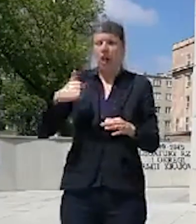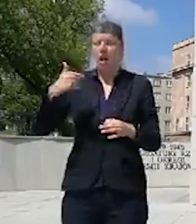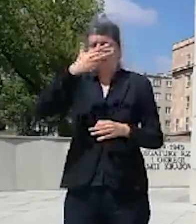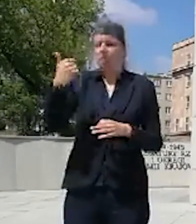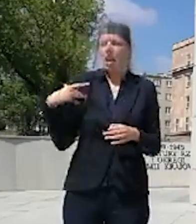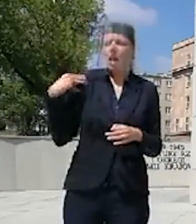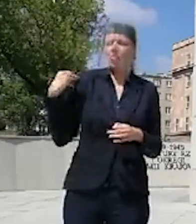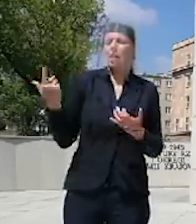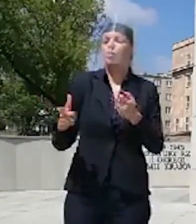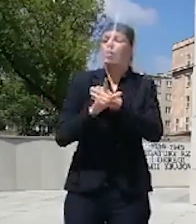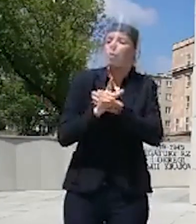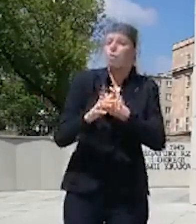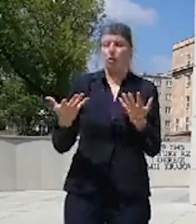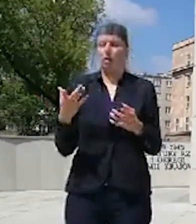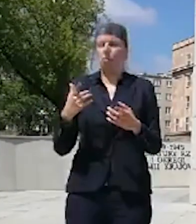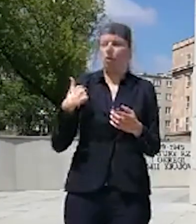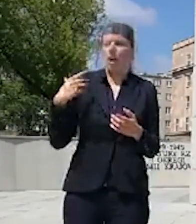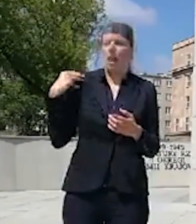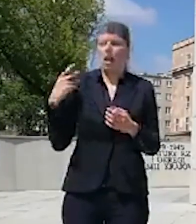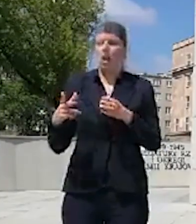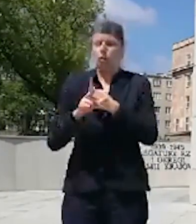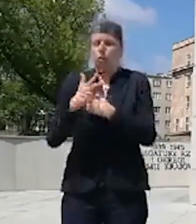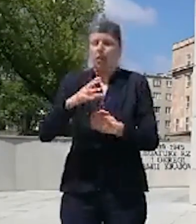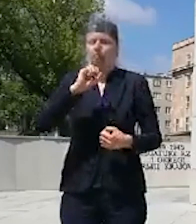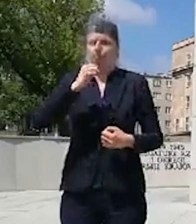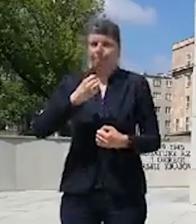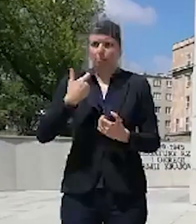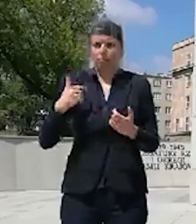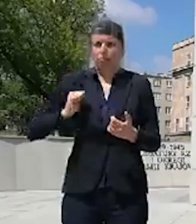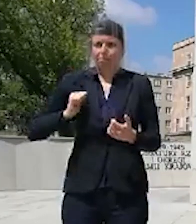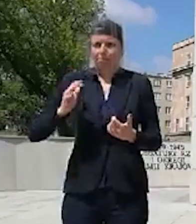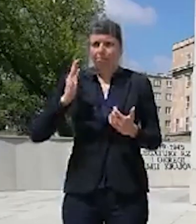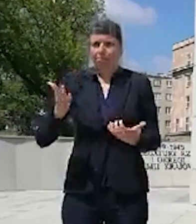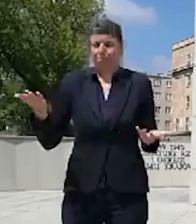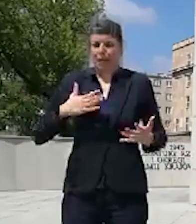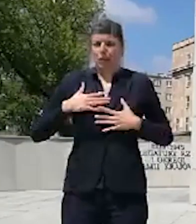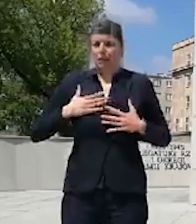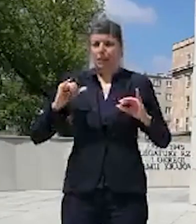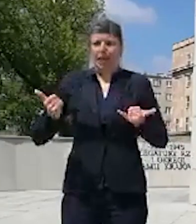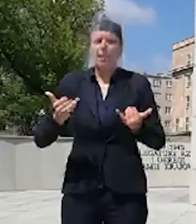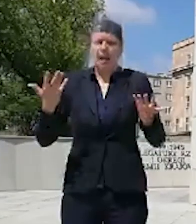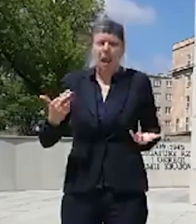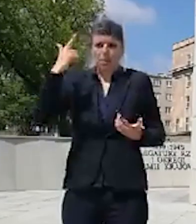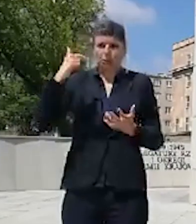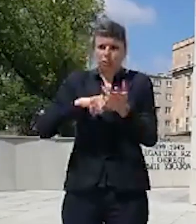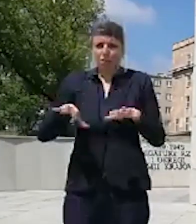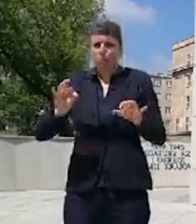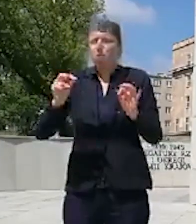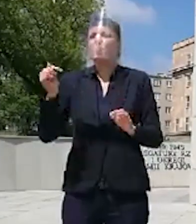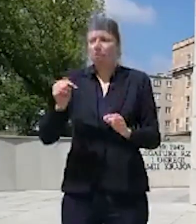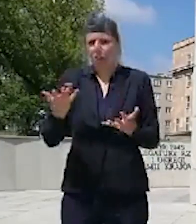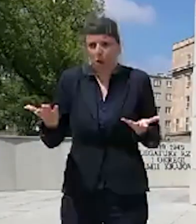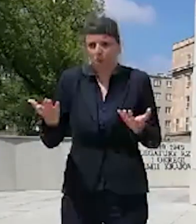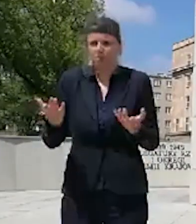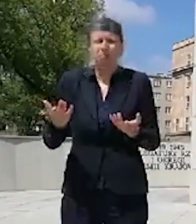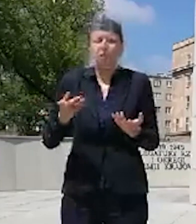85, w jakiej będę kondycji, ale przypuszczam, że one kiedyś muszą się odbyć. Przynajmniej tak by się wydawało z dziejów ludzkości,